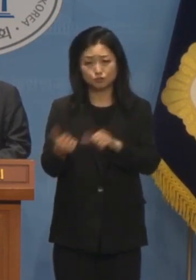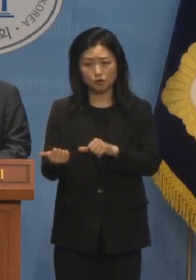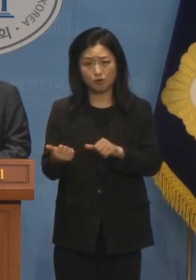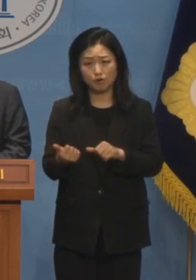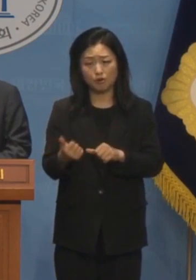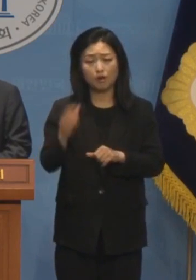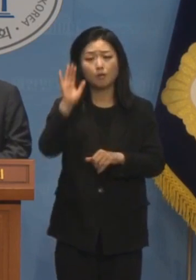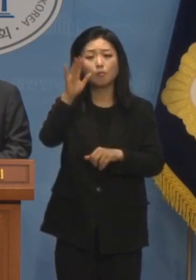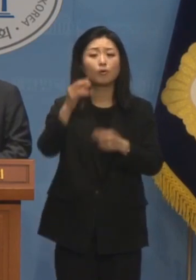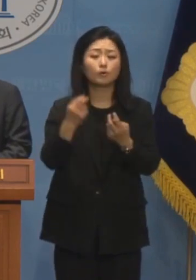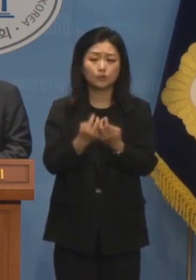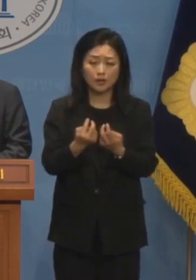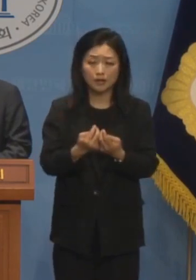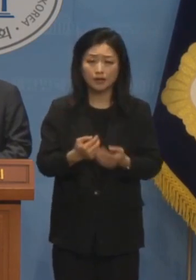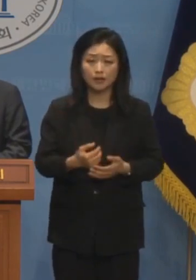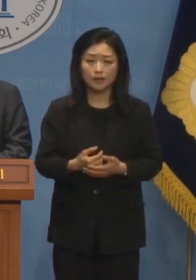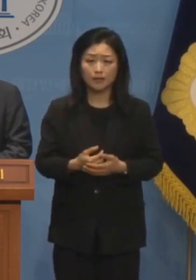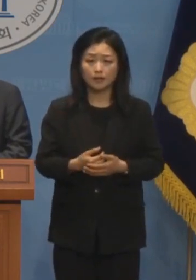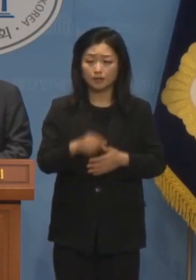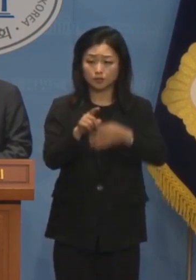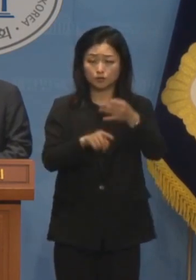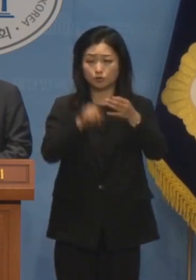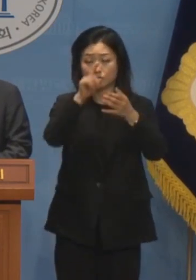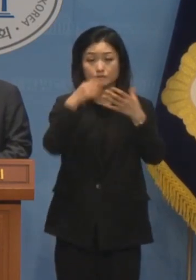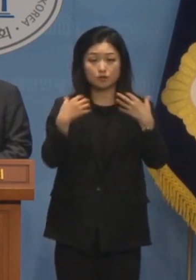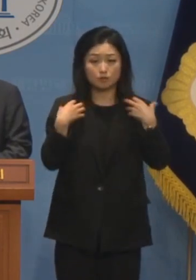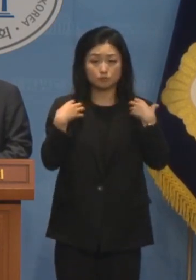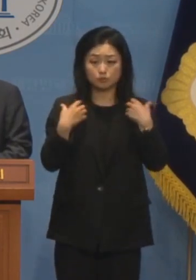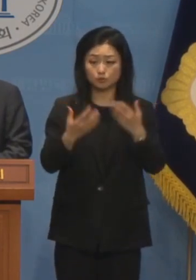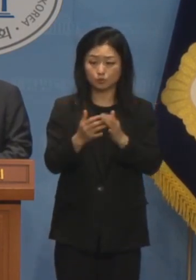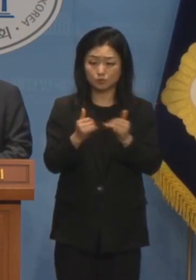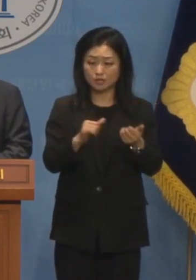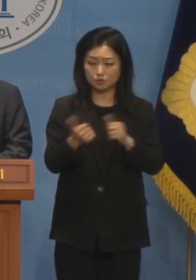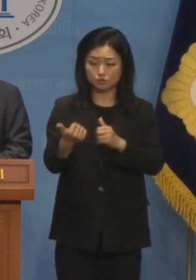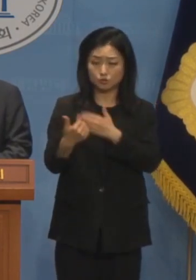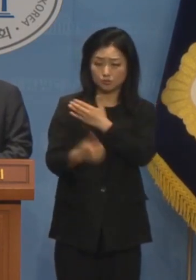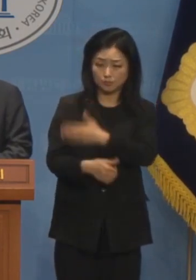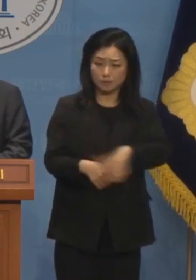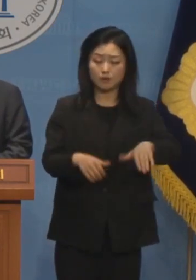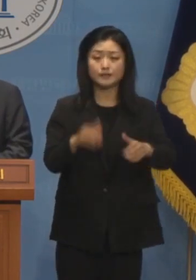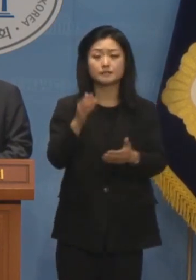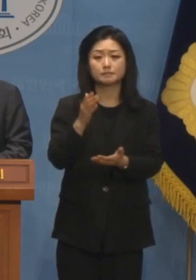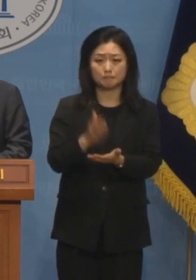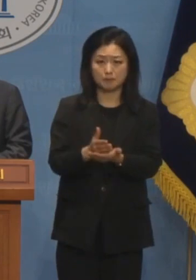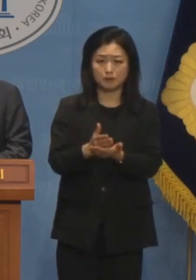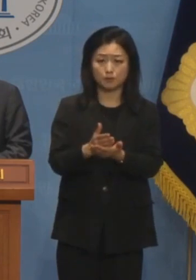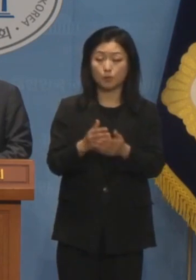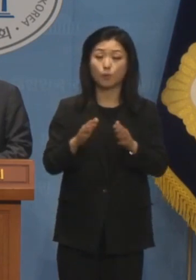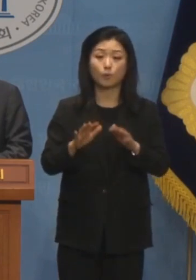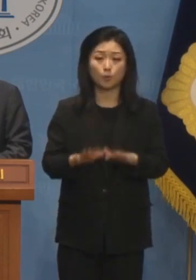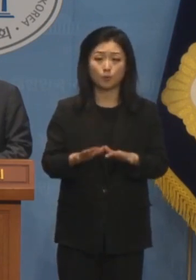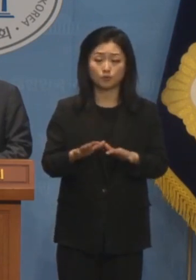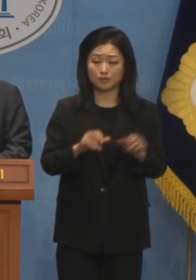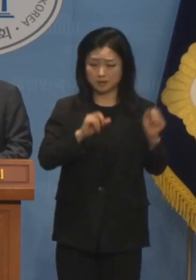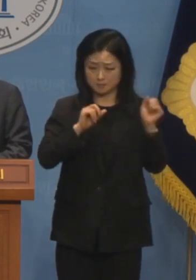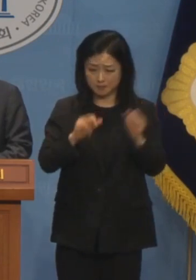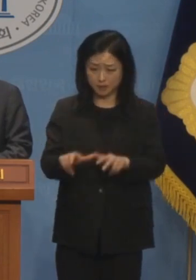합니까? 윤석열 정부는 더 이상 노동자들의 죽음을 외면하지 말고 오늘이라도